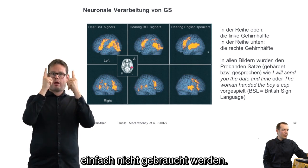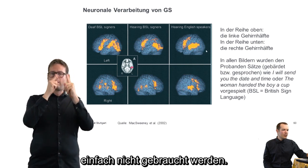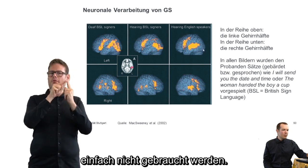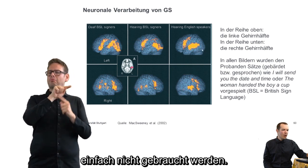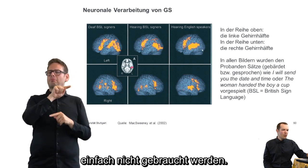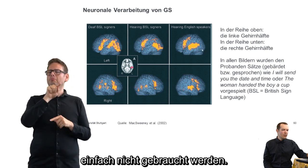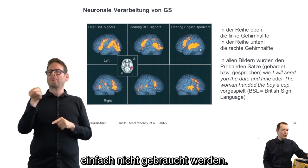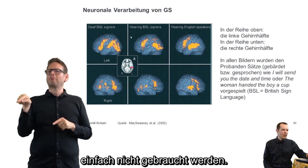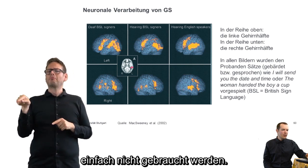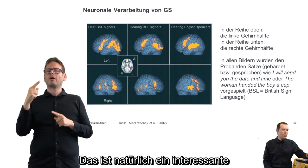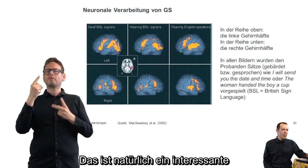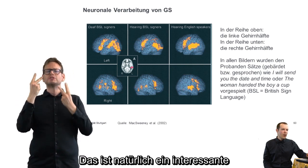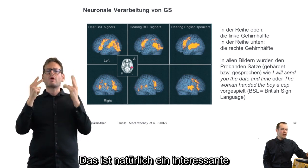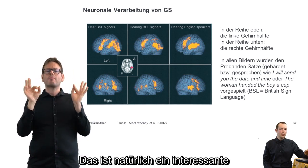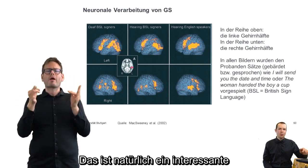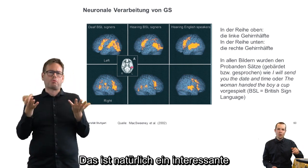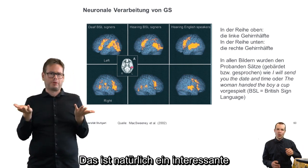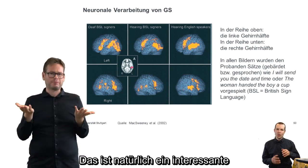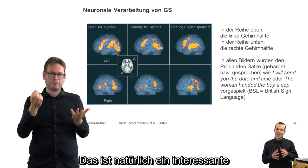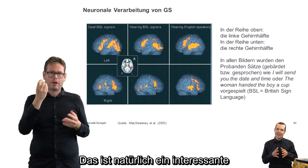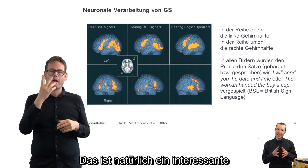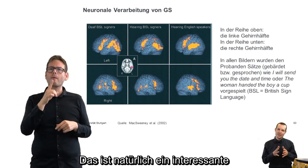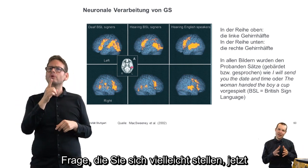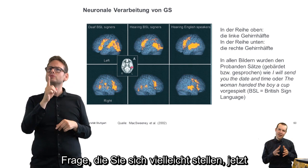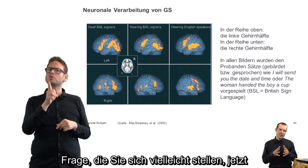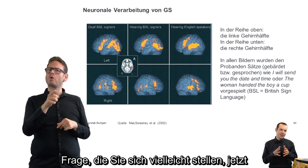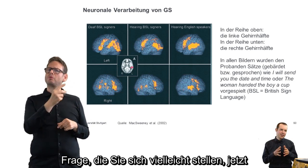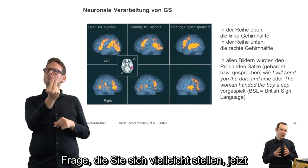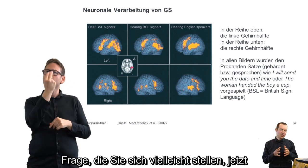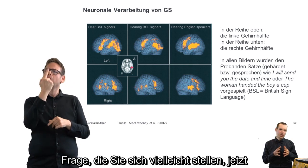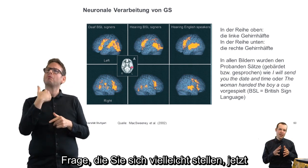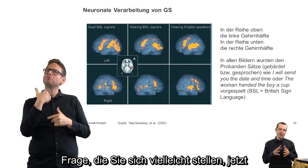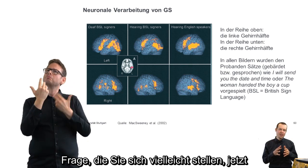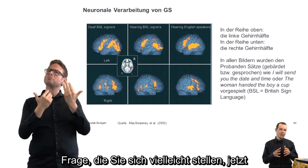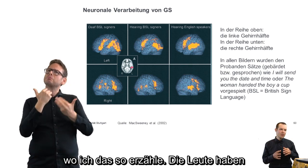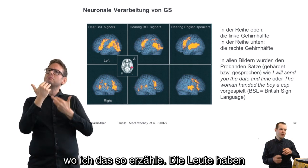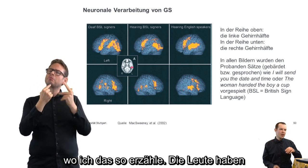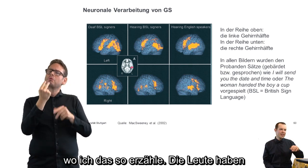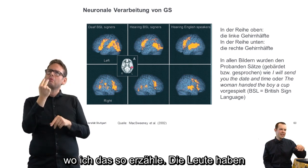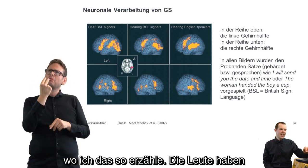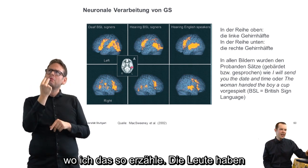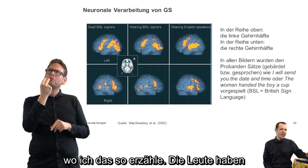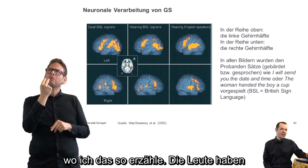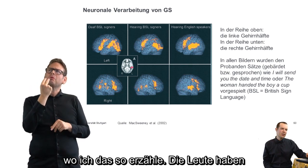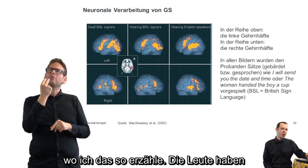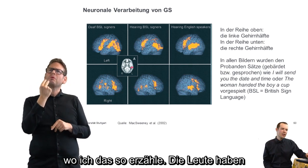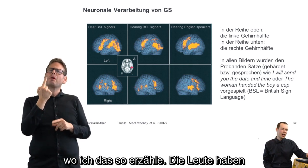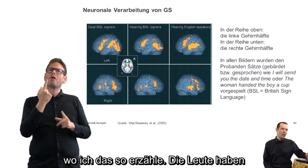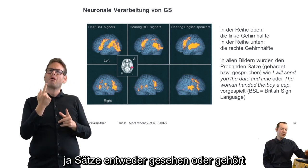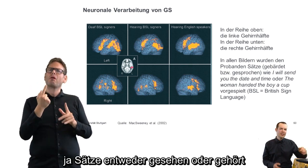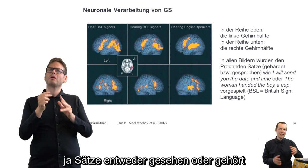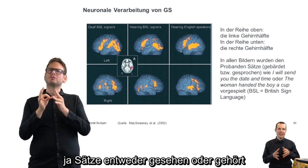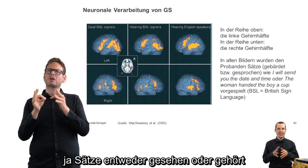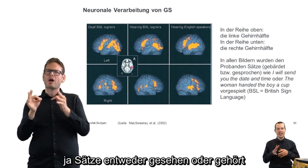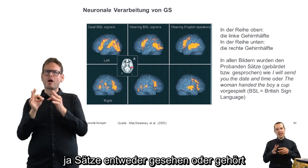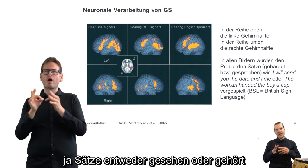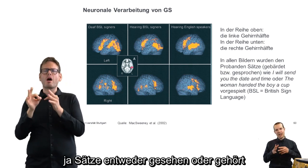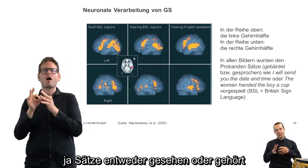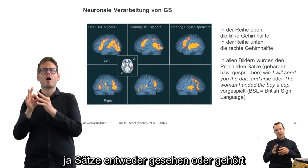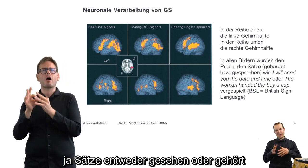hier einfach nicht gebraucht werden und das ist natürlich eine interessante Frage die Sie sich vielleicht stellen jetzt wo ich das so erzähle die Leute haben ja